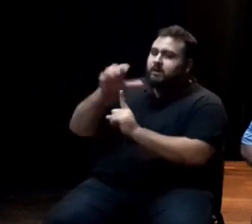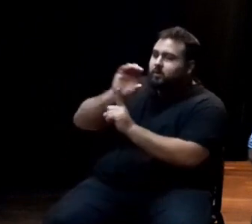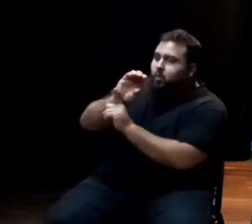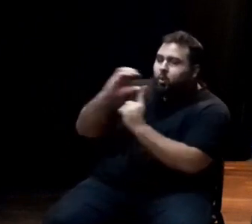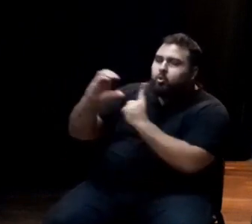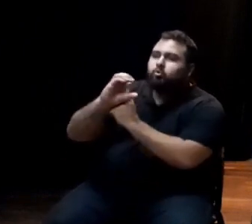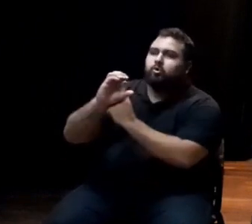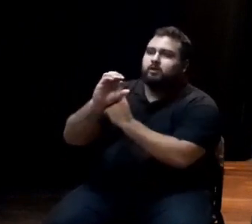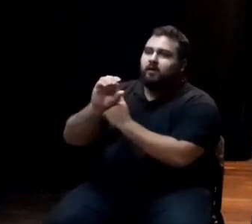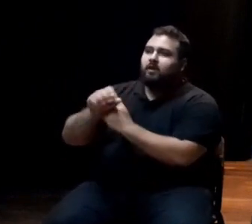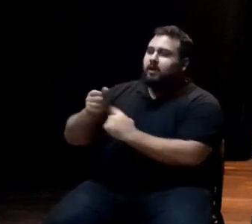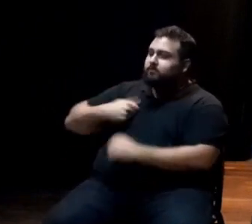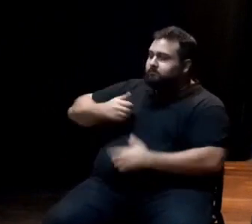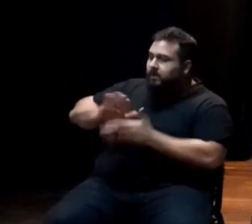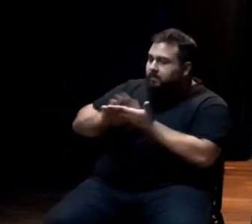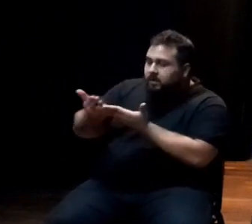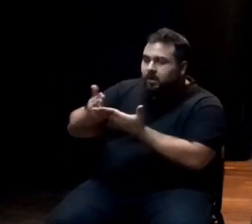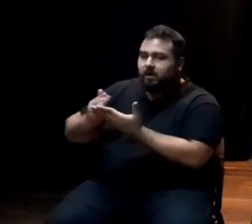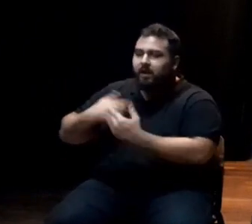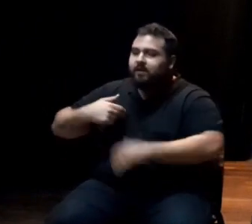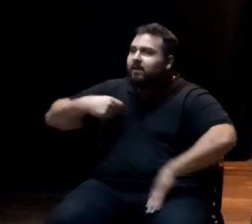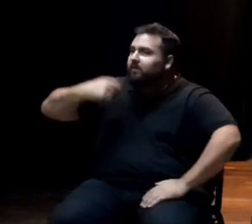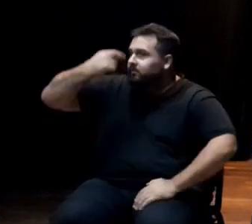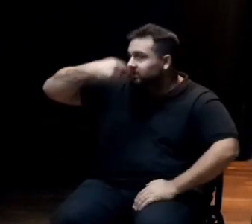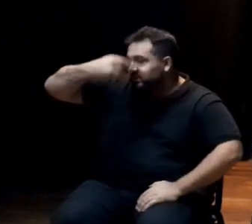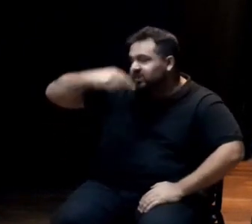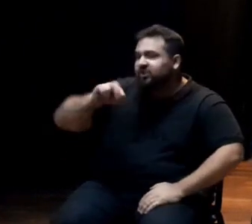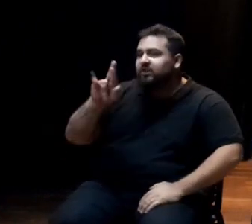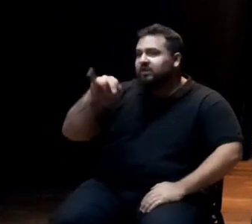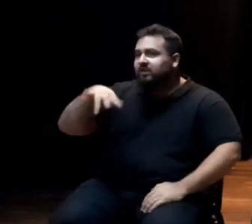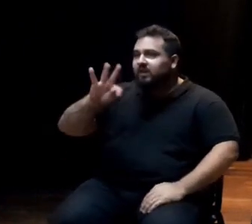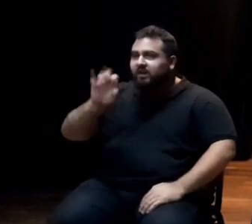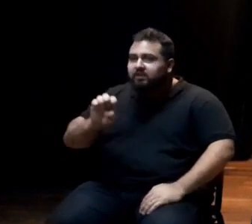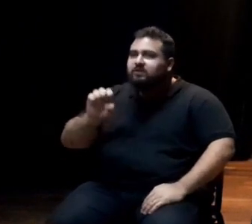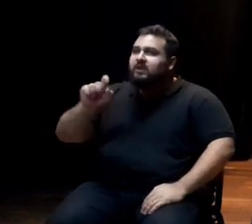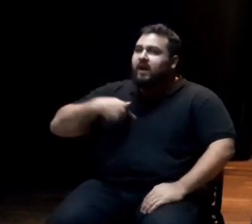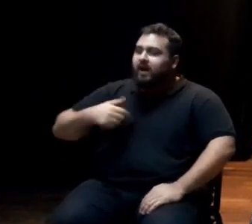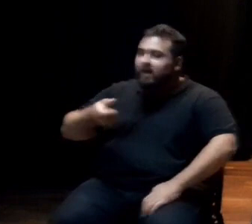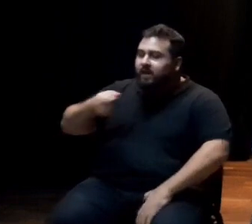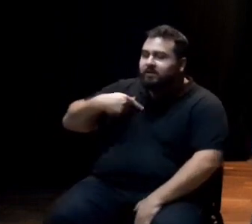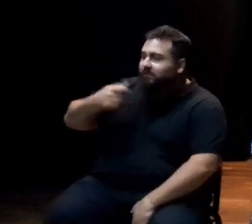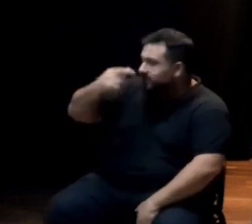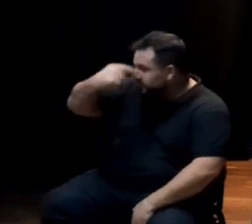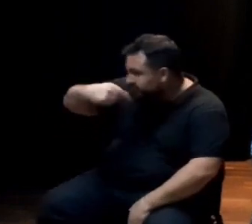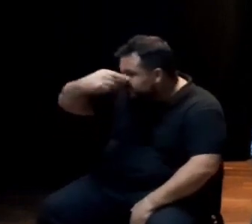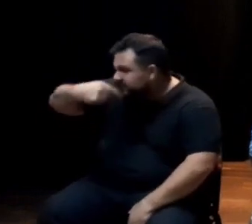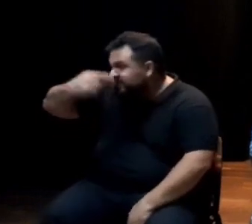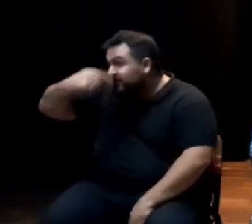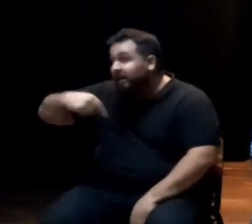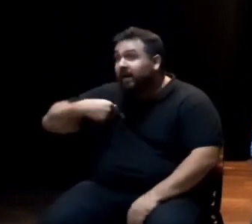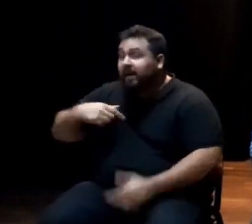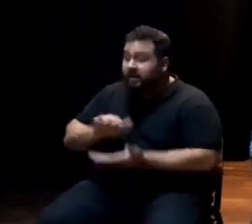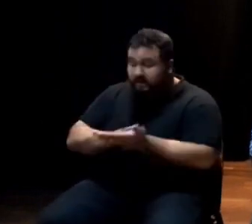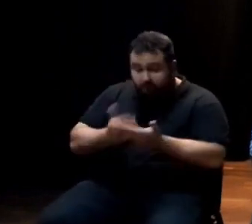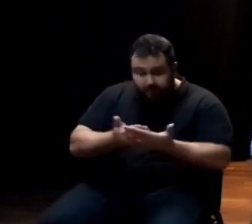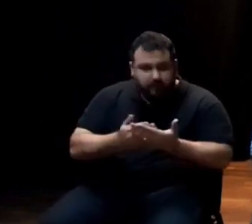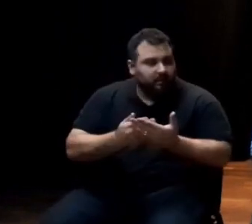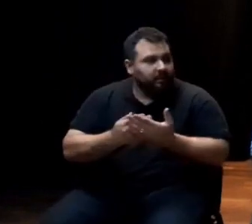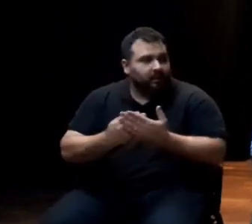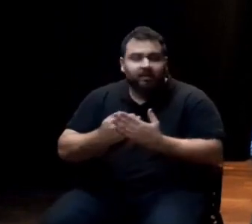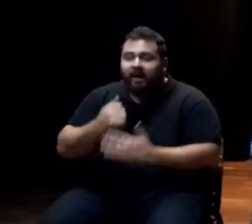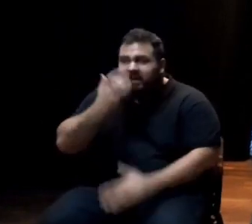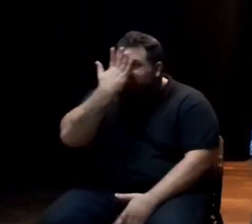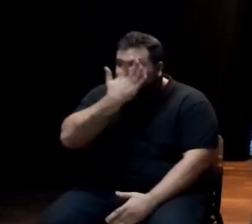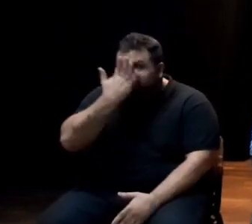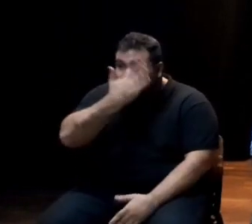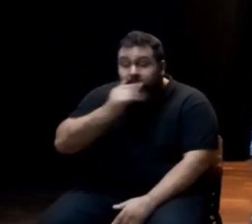renite. E toda hora ficava assim. Só que aí o pessoal já ri. E ela estava interpretando a igreja e ela com